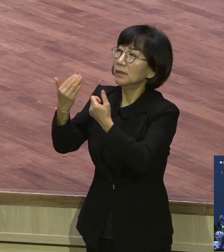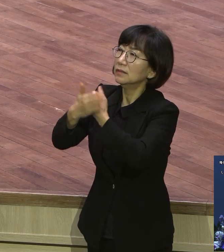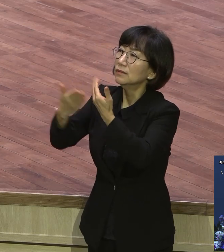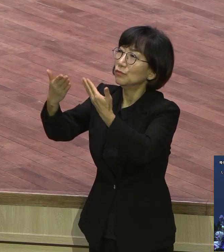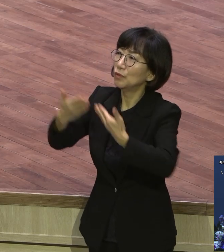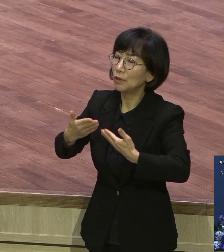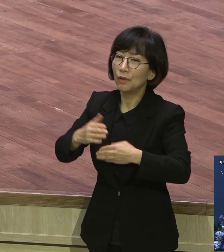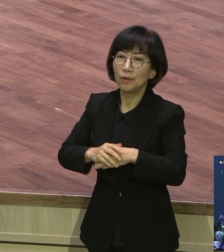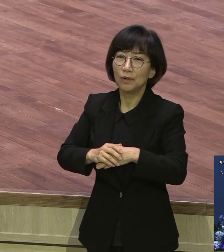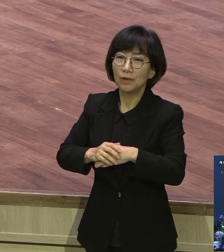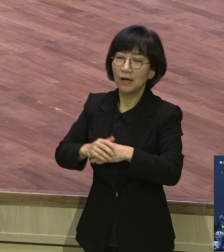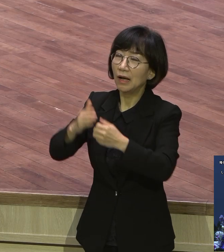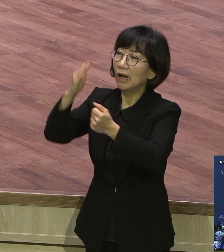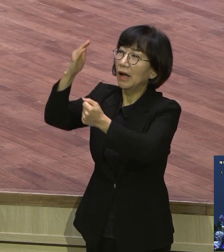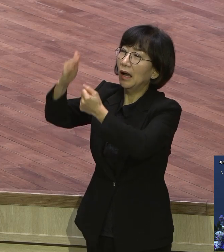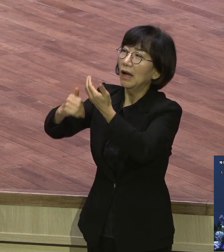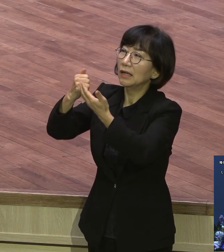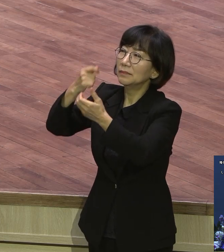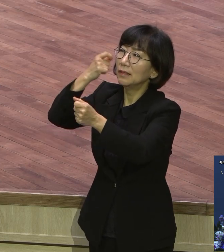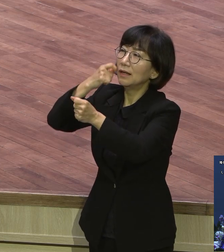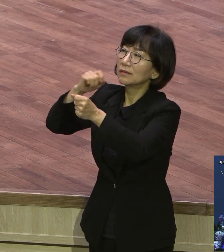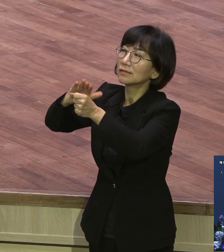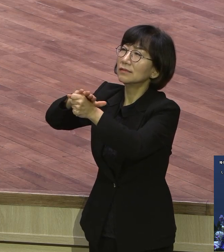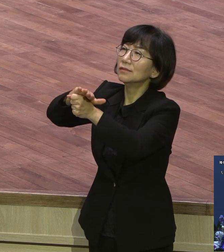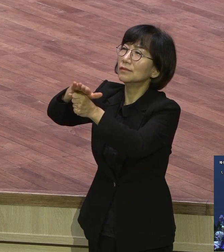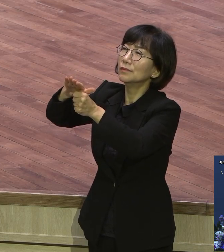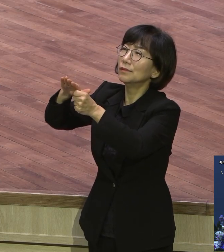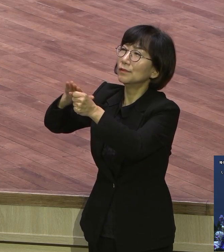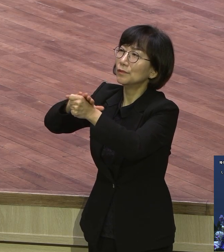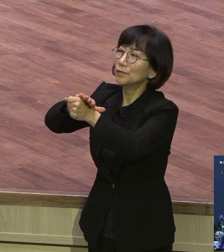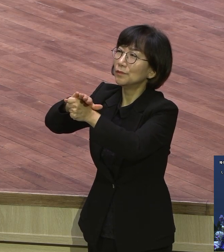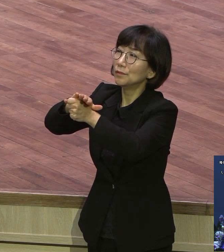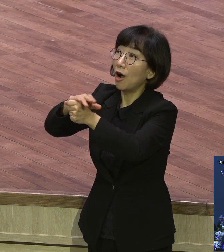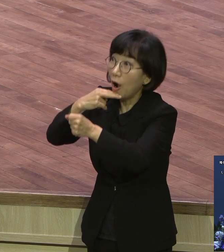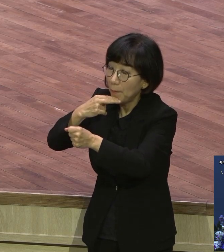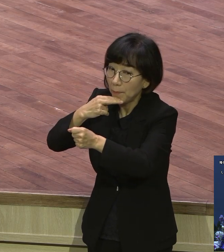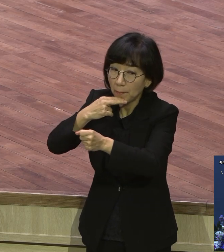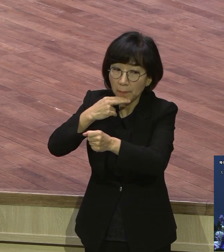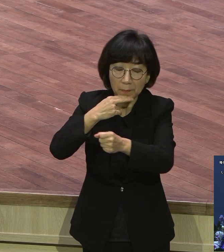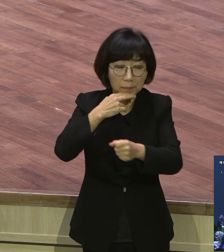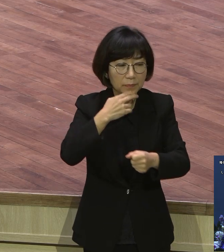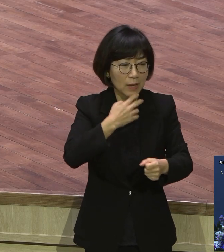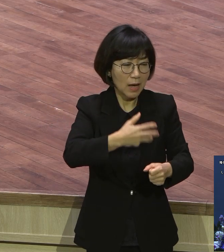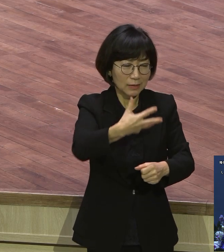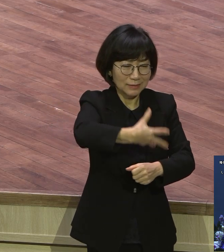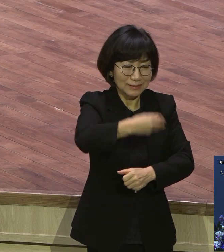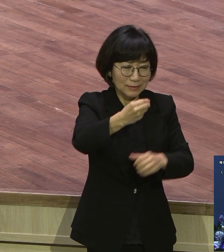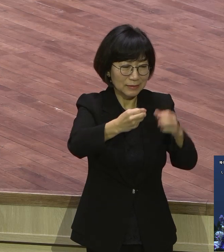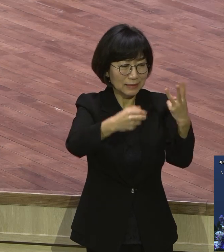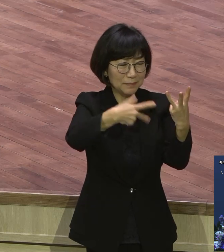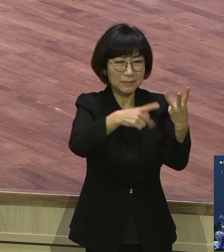아니면 아무도 창식의 삶장을 저주해서 빠져나올 수 없어요